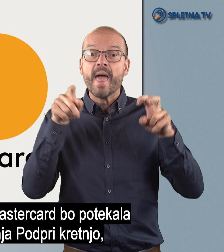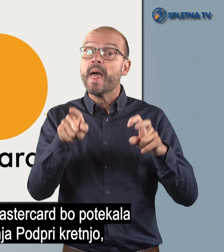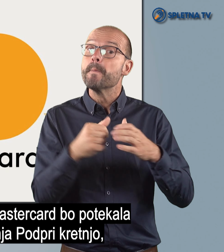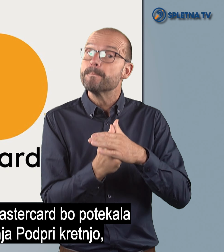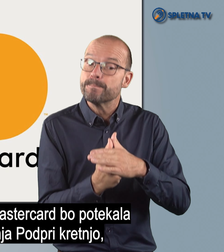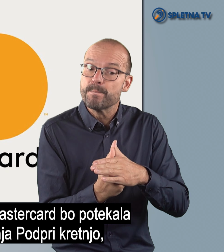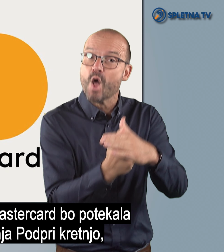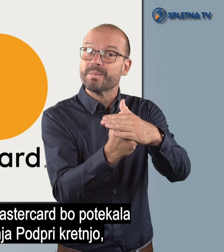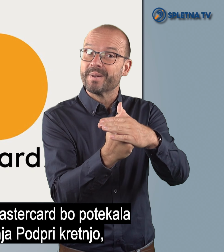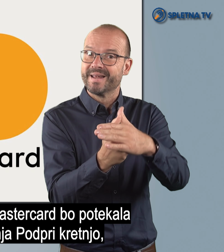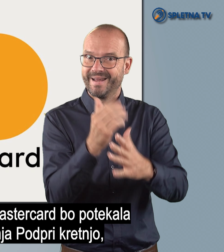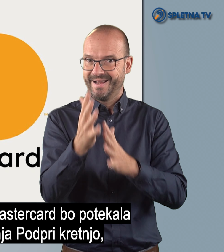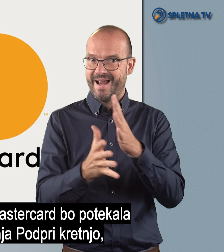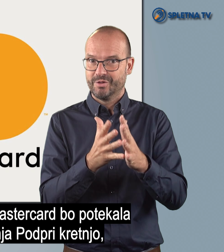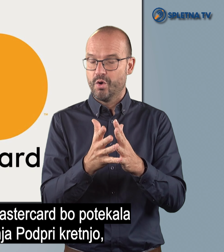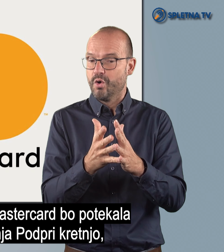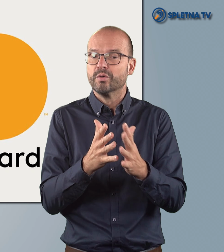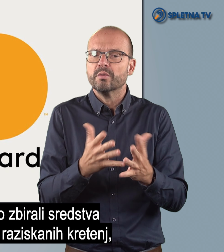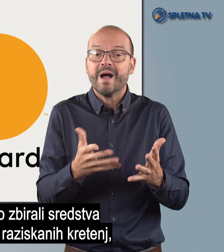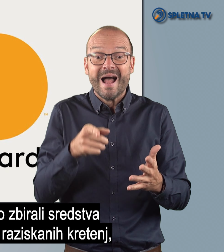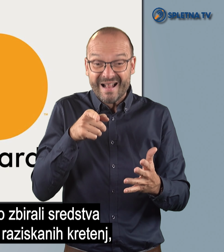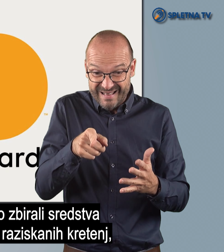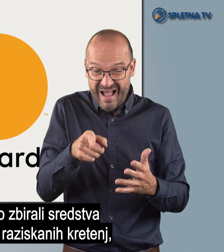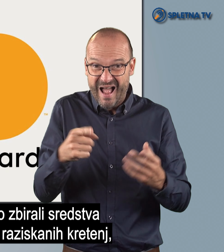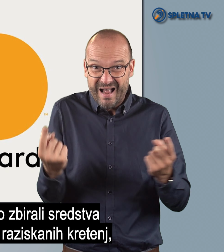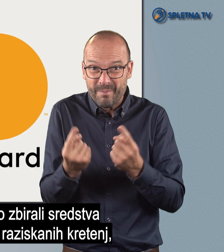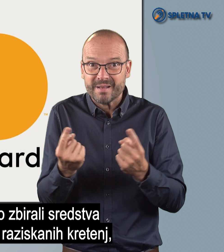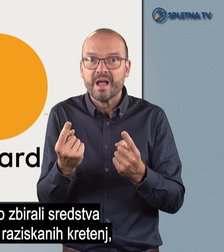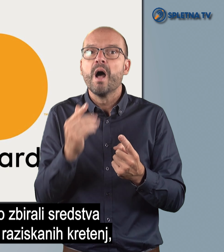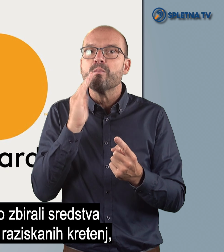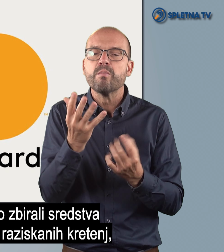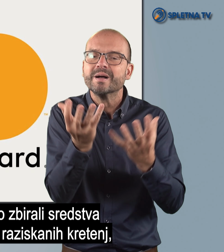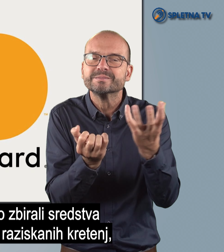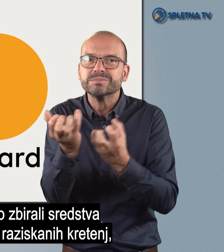še neraziskanih kreten, ki bodo vključene v slovar SZJ ZDGNS.